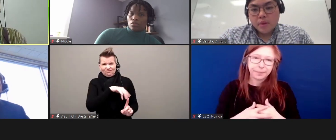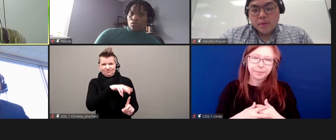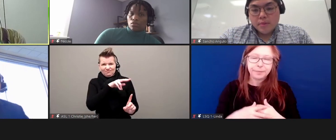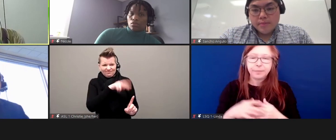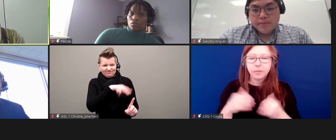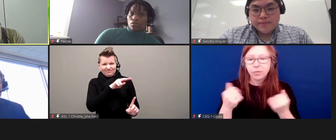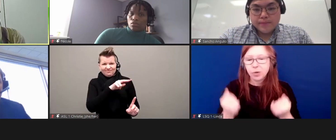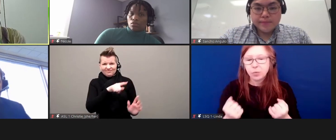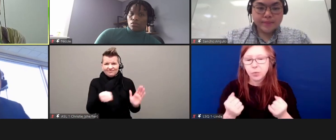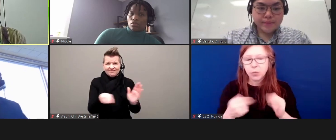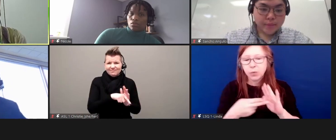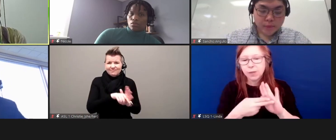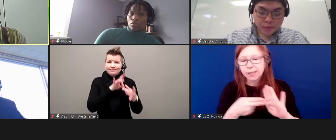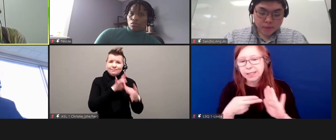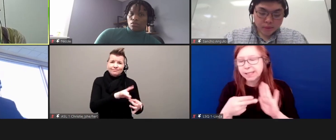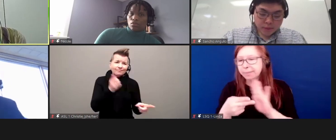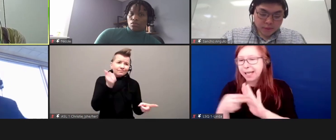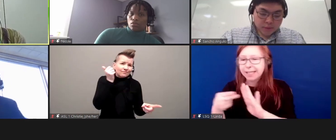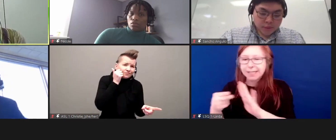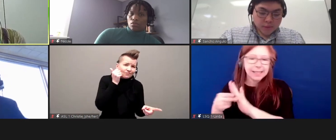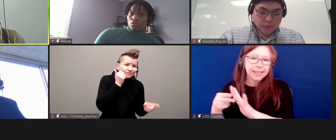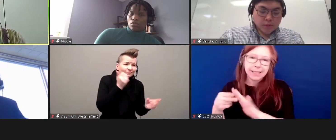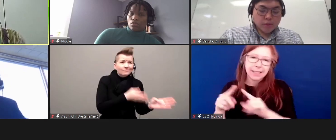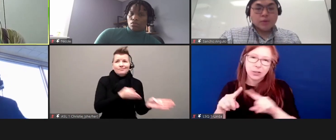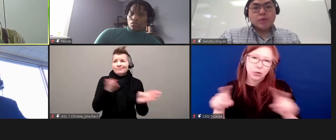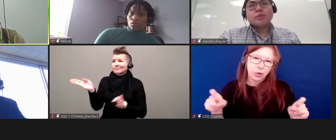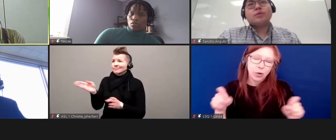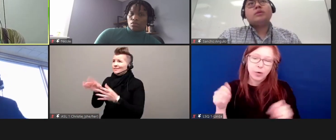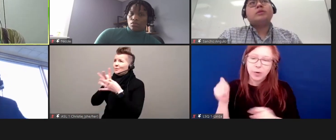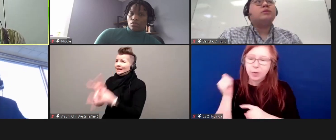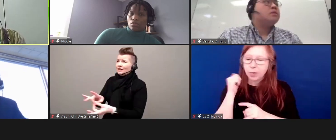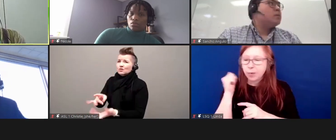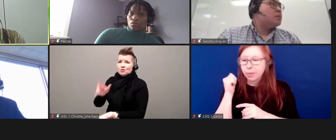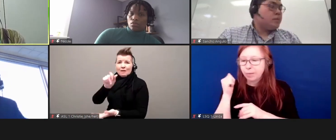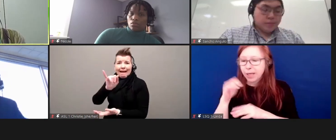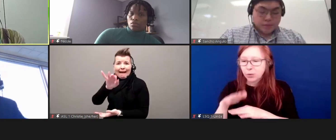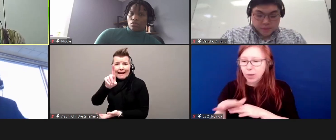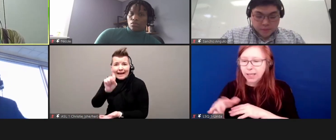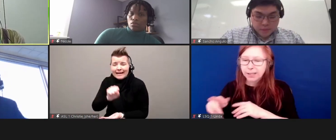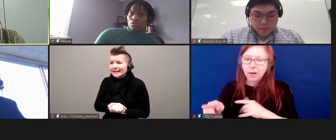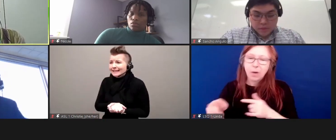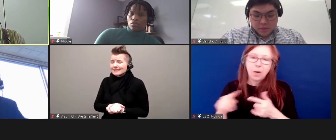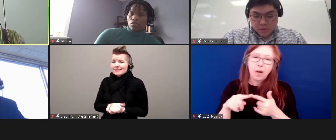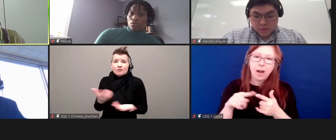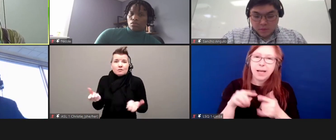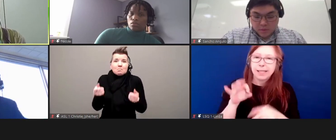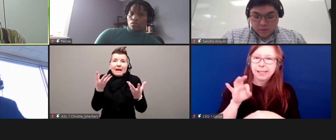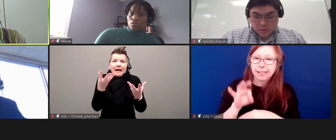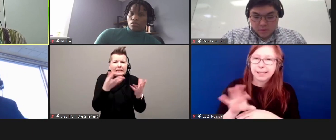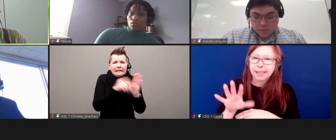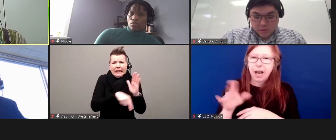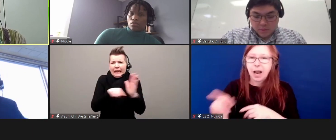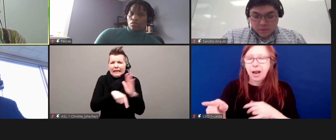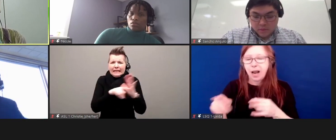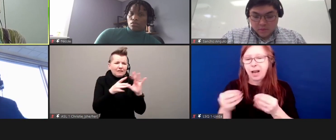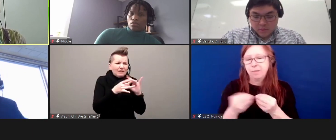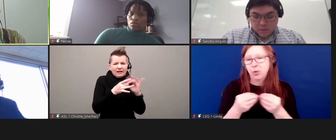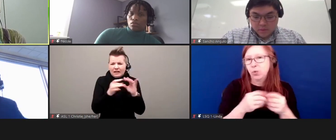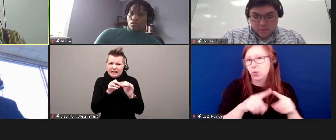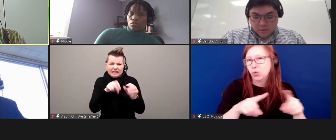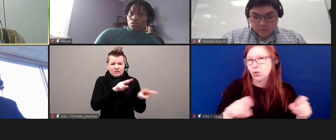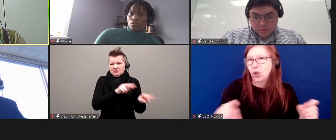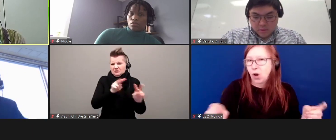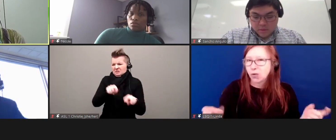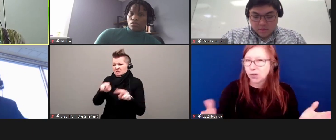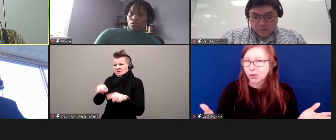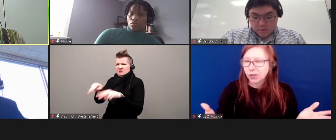toutes sortes de choses. On stigmatise la menstruation, le sida. On stigmatise beaucoup de choses, mais on stigmatise